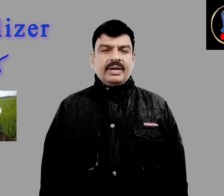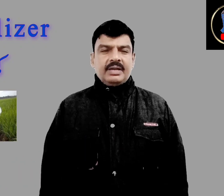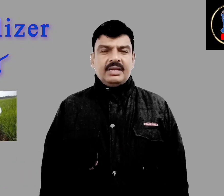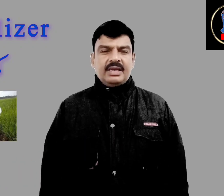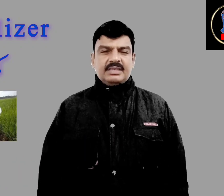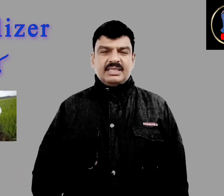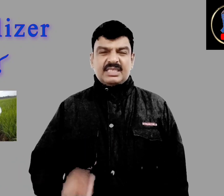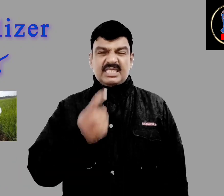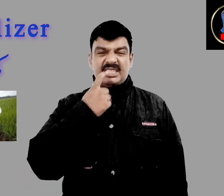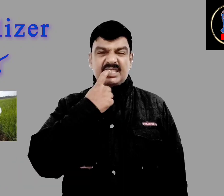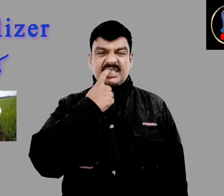फर्टिलाइजर।